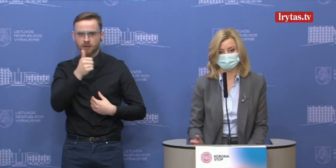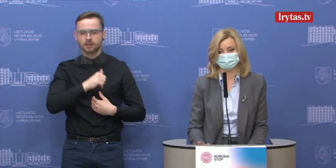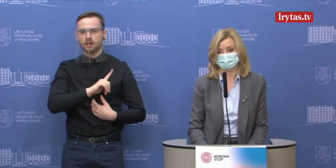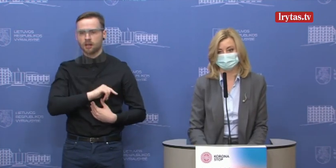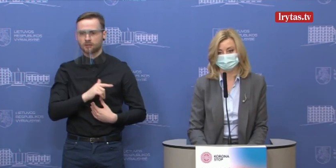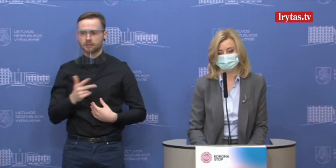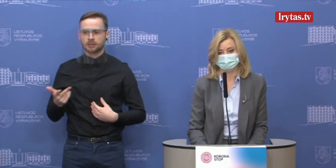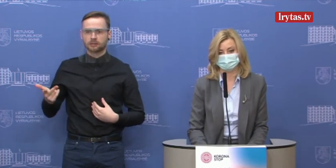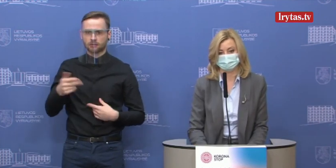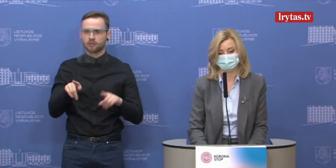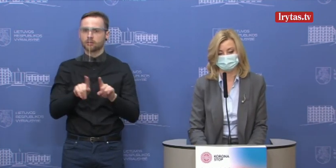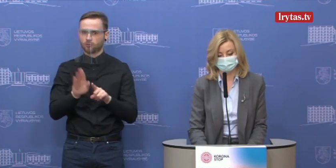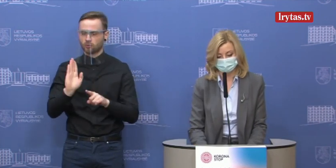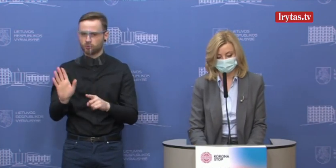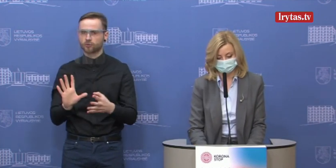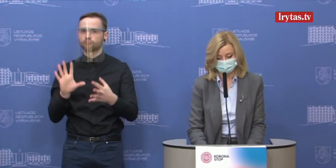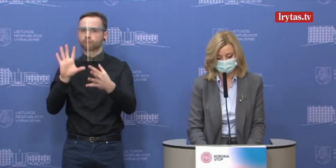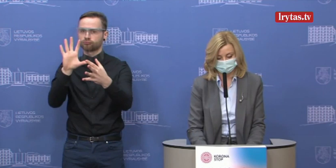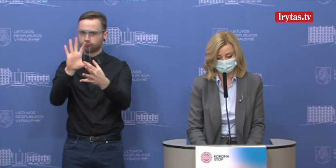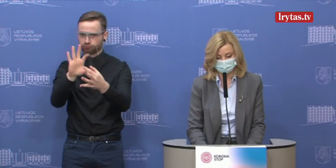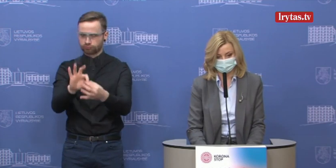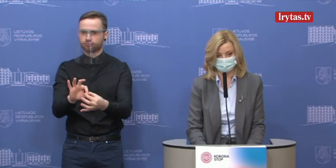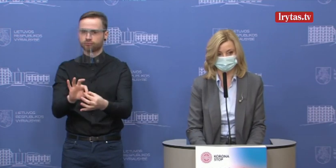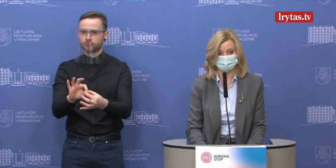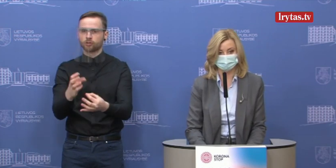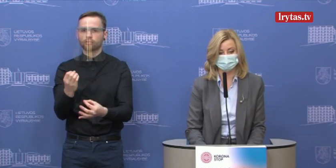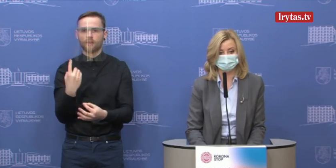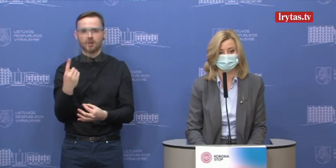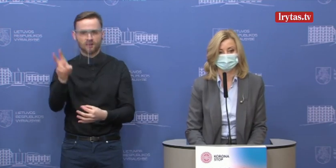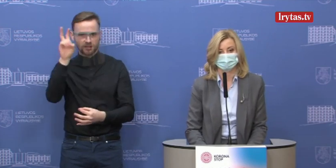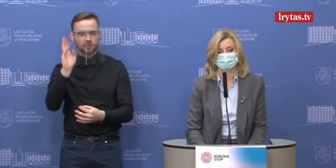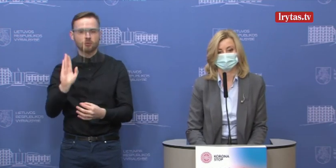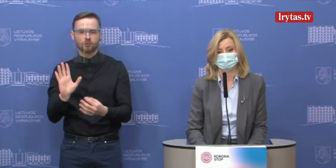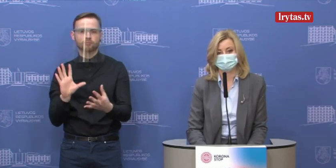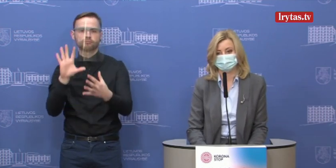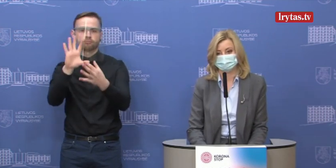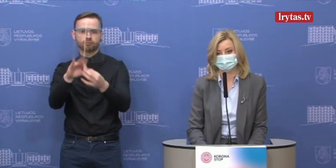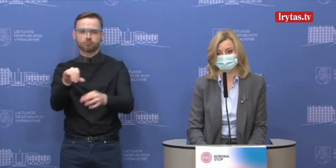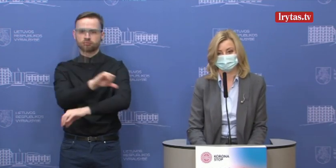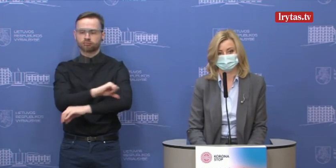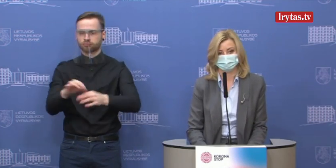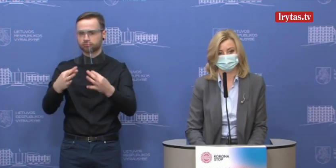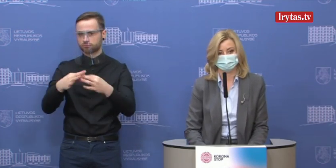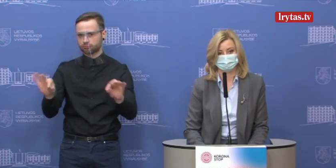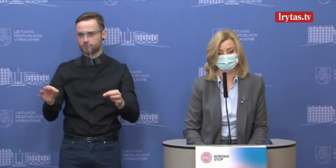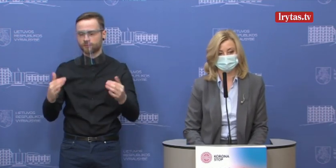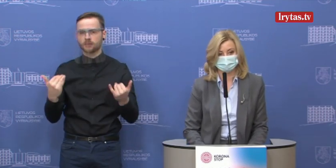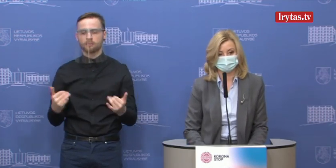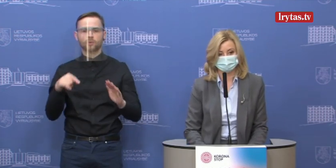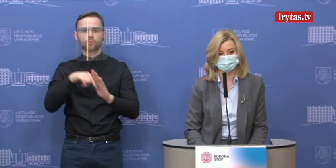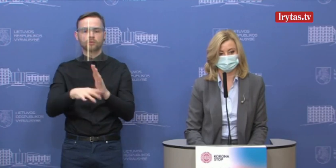zona taip pat prisijungtume prie dar vienos valstybės. Šiandien išvykęs yra užsienio